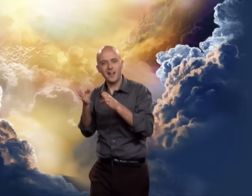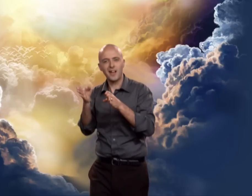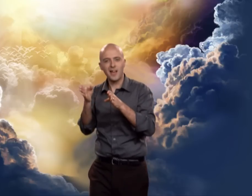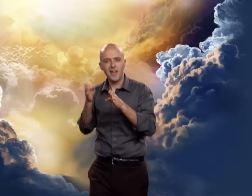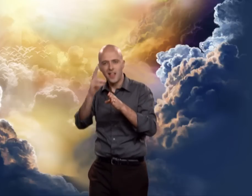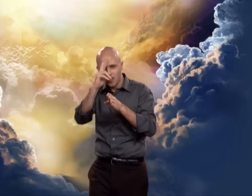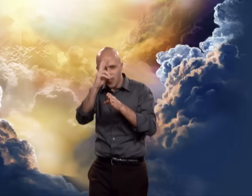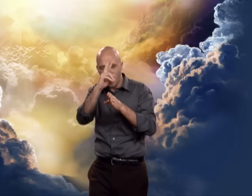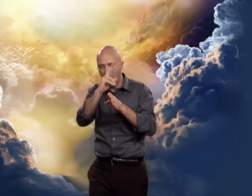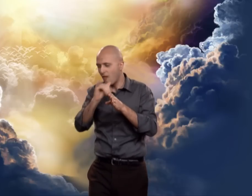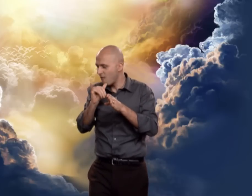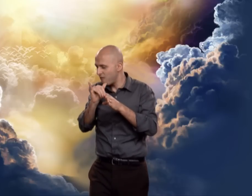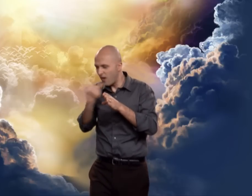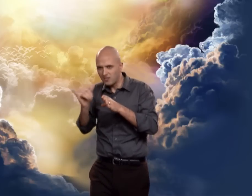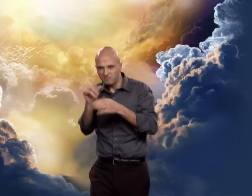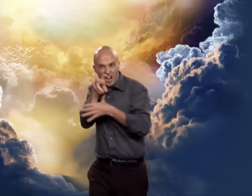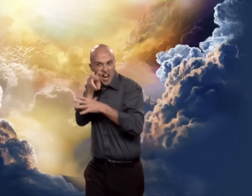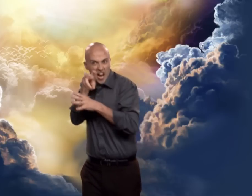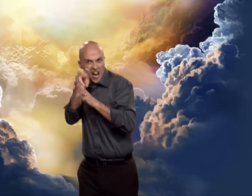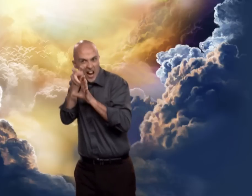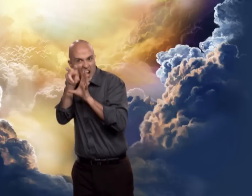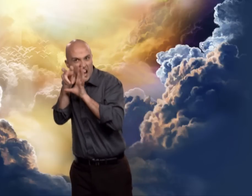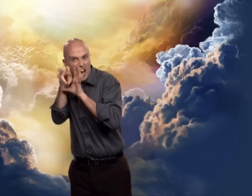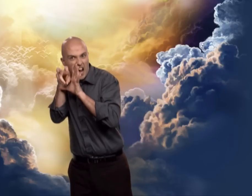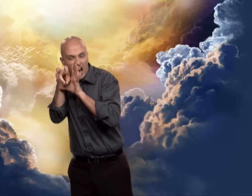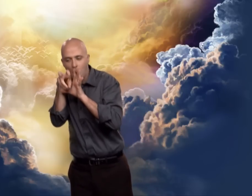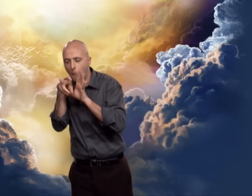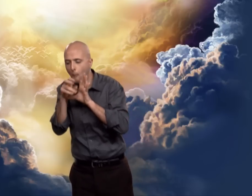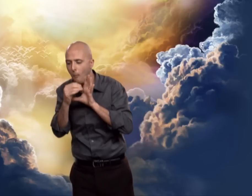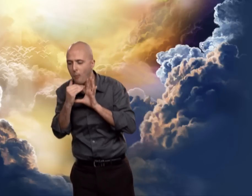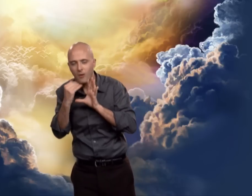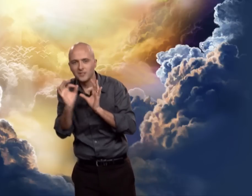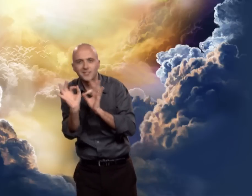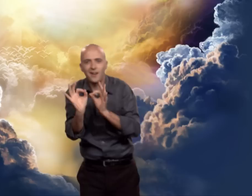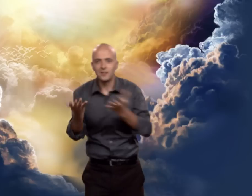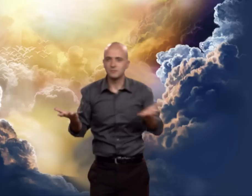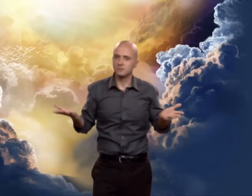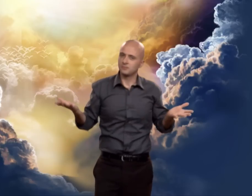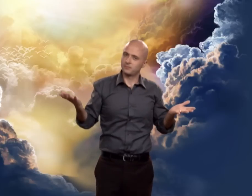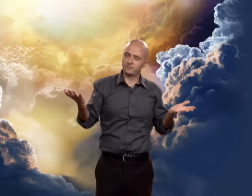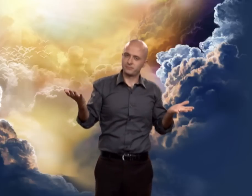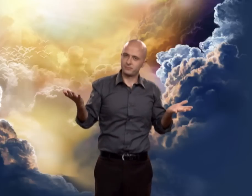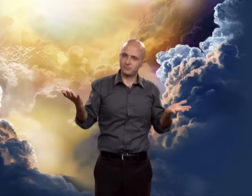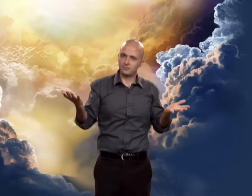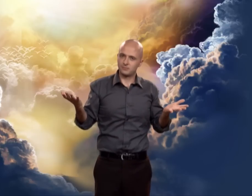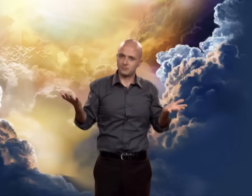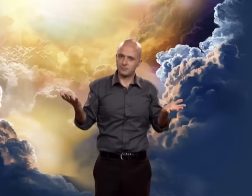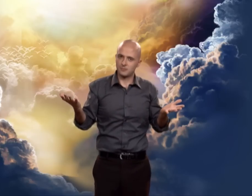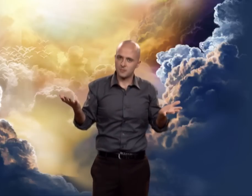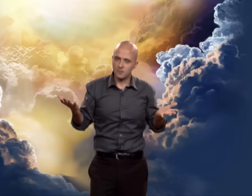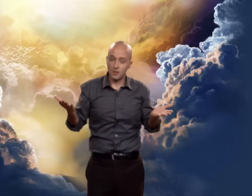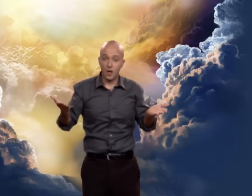e praticam a mentira. Deus declarou aos seres humanos qual é o seu método de tratar com o